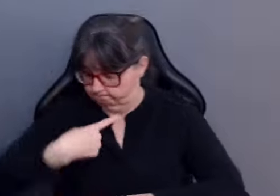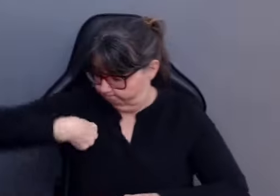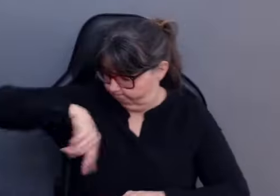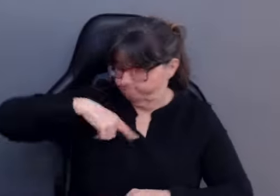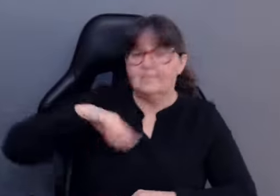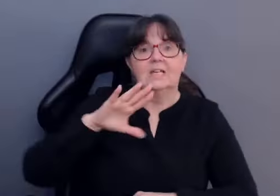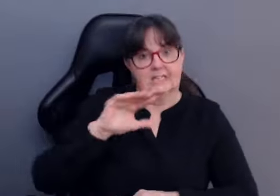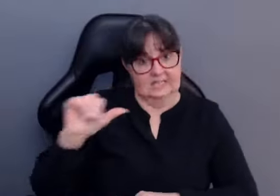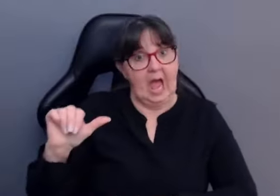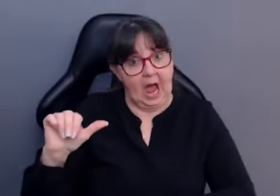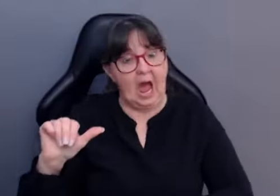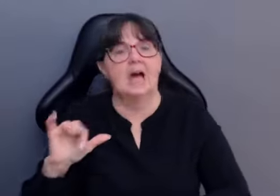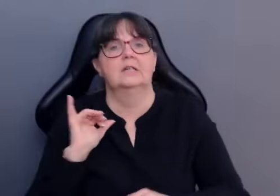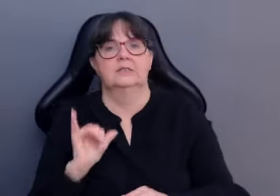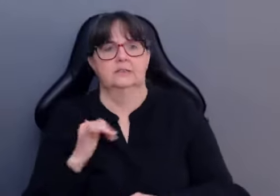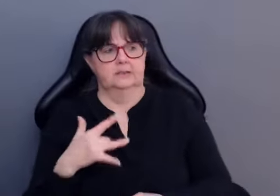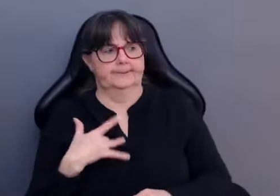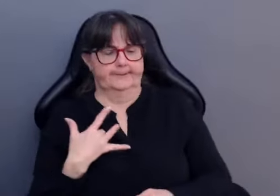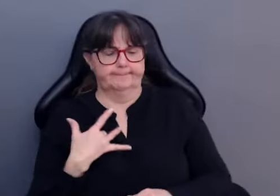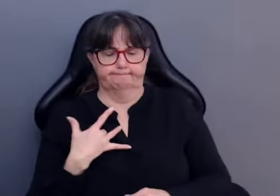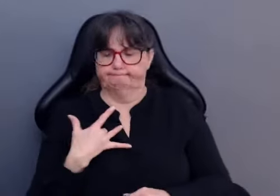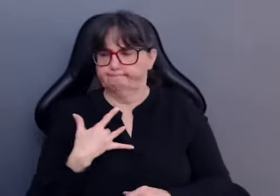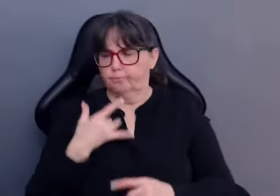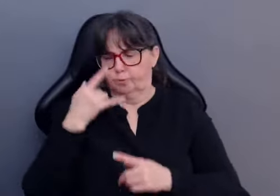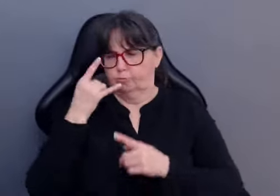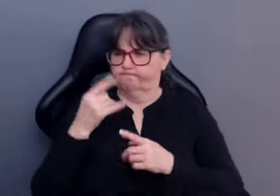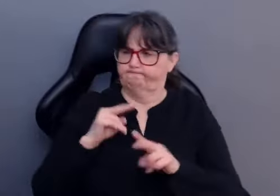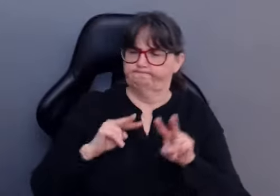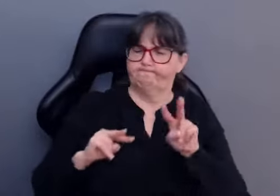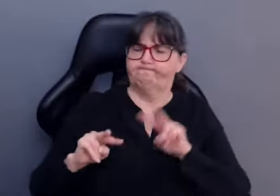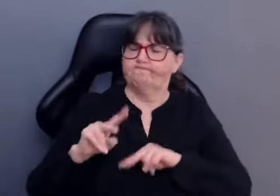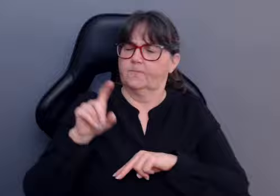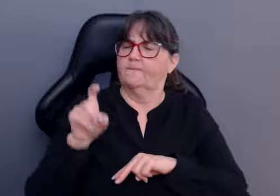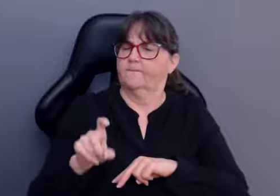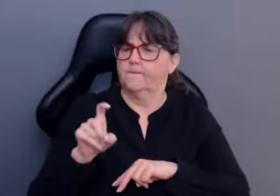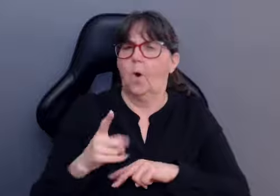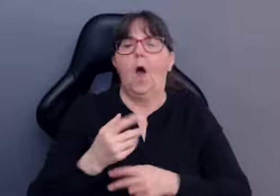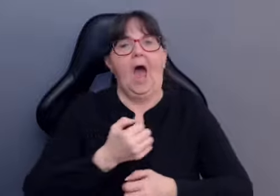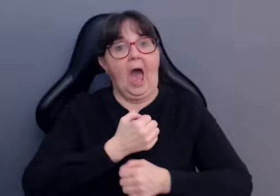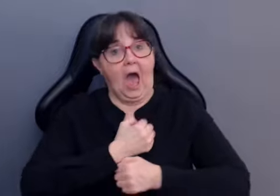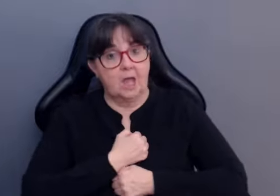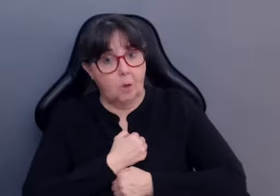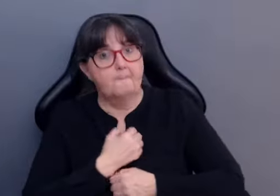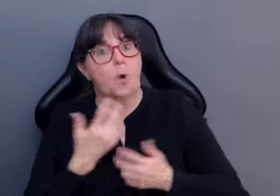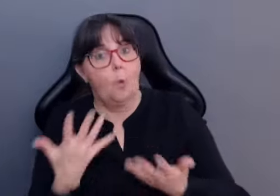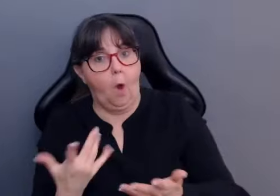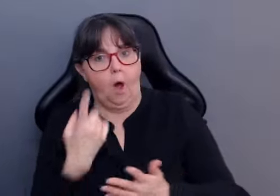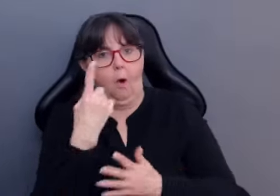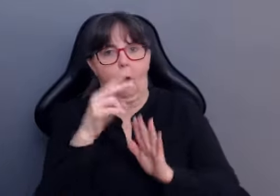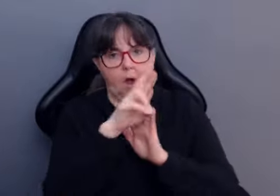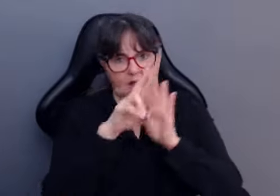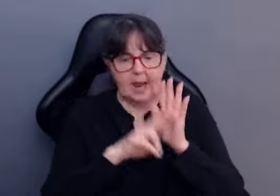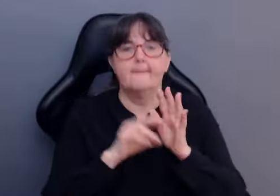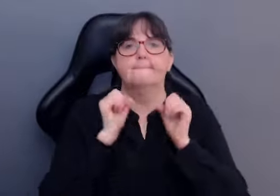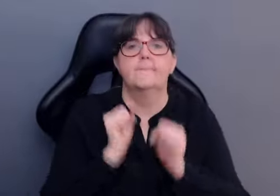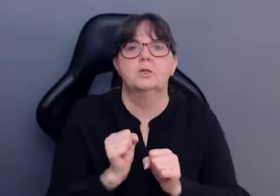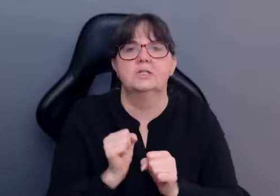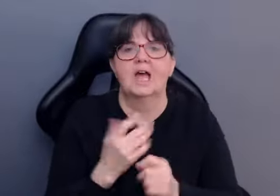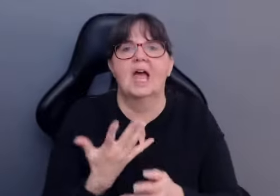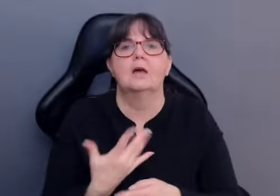peut, lorsqu'il le juge opportun, adopter un règlement pour faire des emprunts de deniers sur